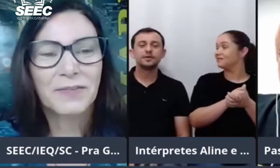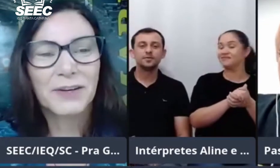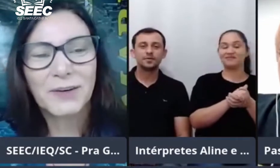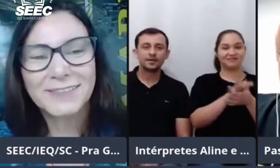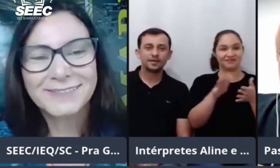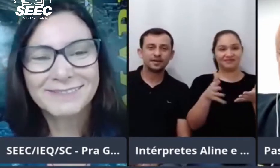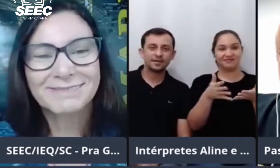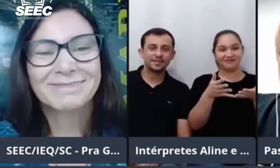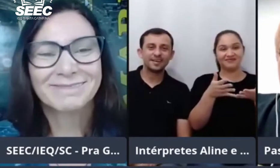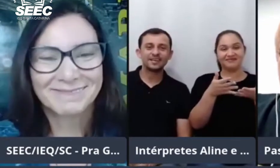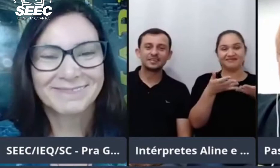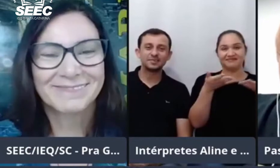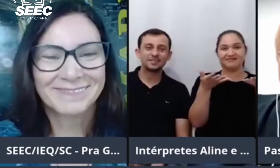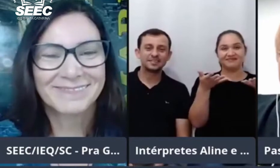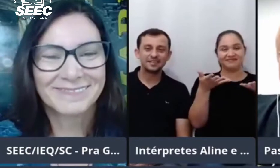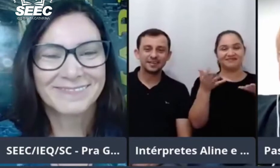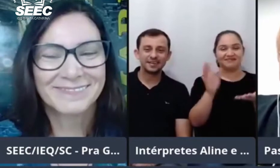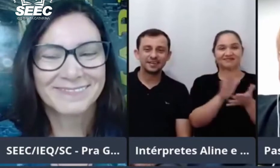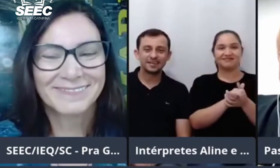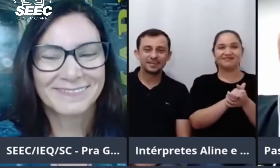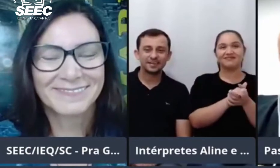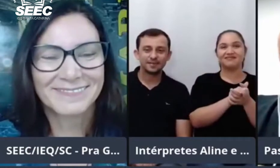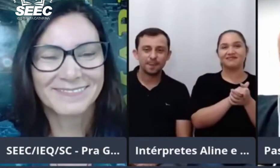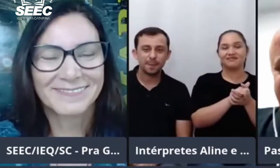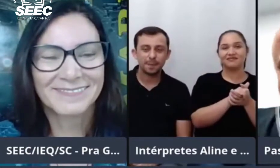O Rafa agora? Então, assim,